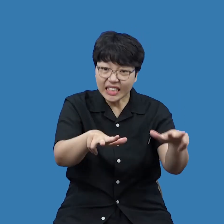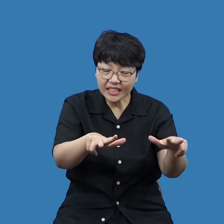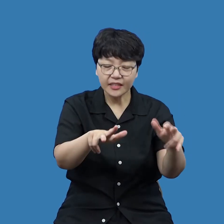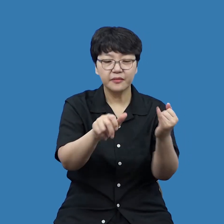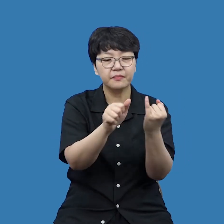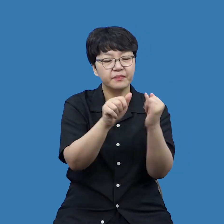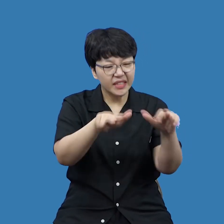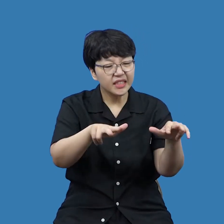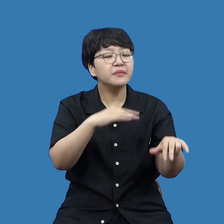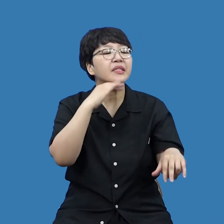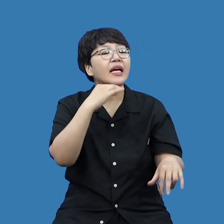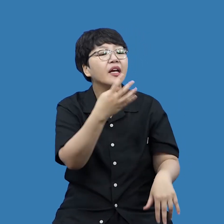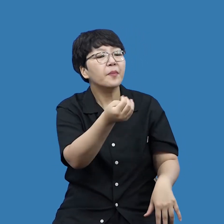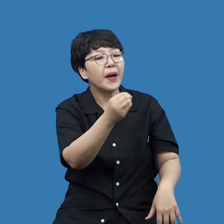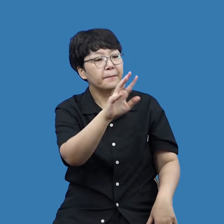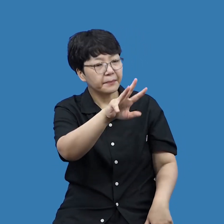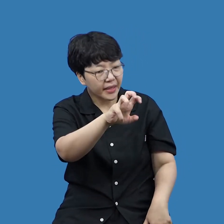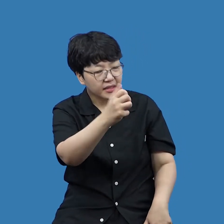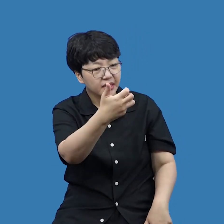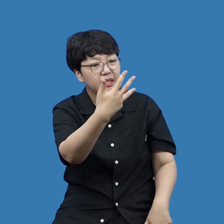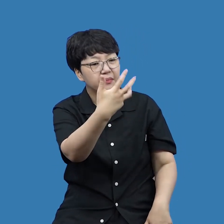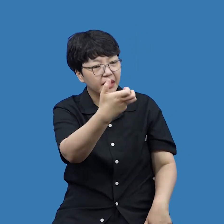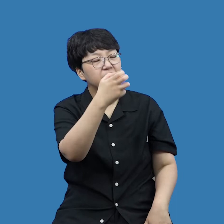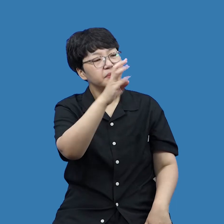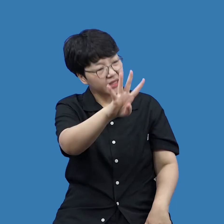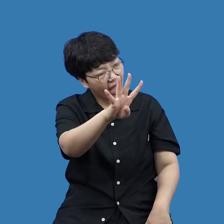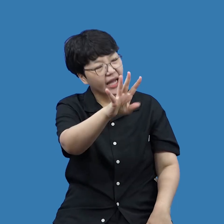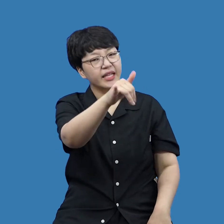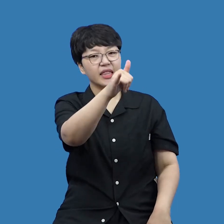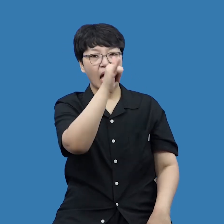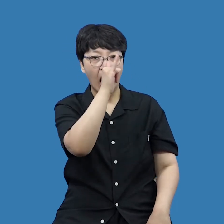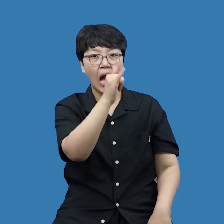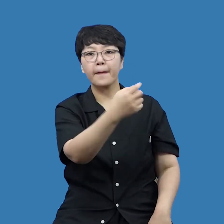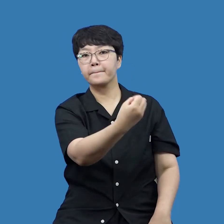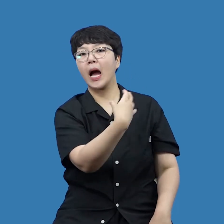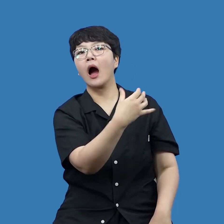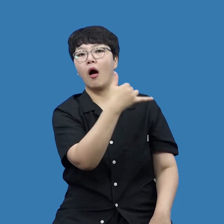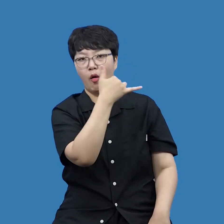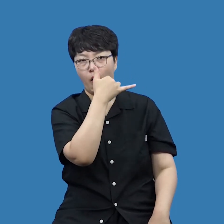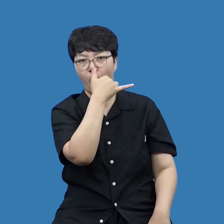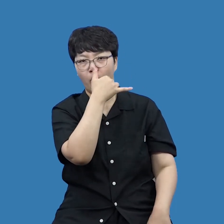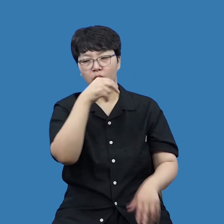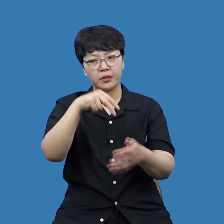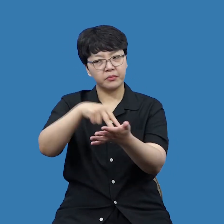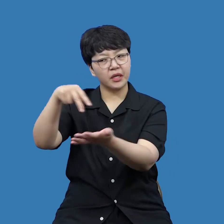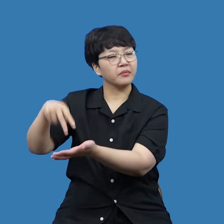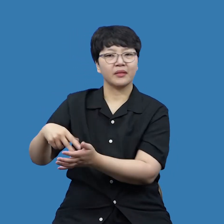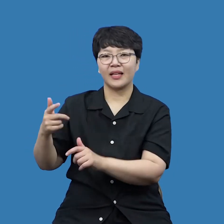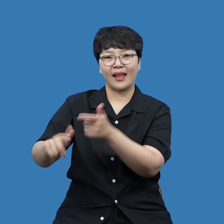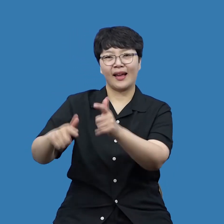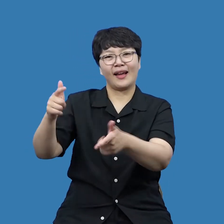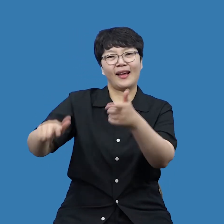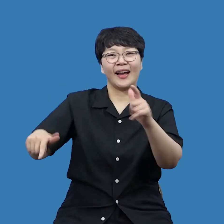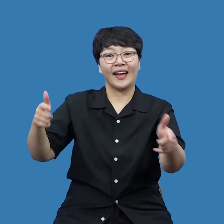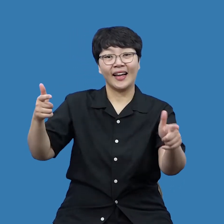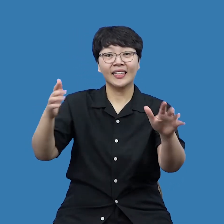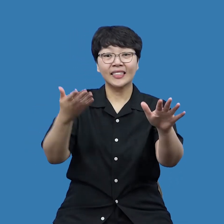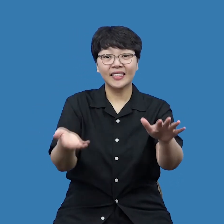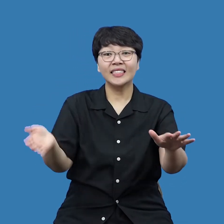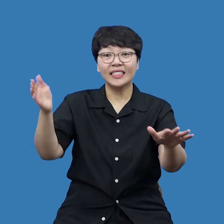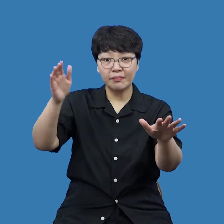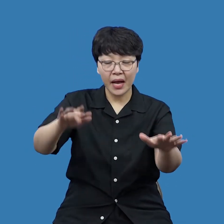그때 나이가 84세였다 이렇게 해석할 수도 있다라고 주장하는 학자들도 있어요. 하지만 분명한